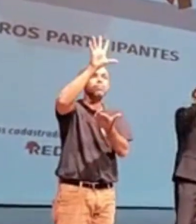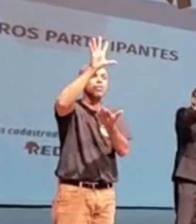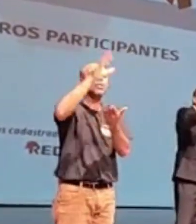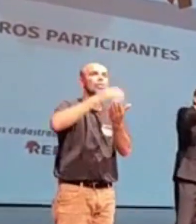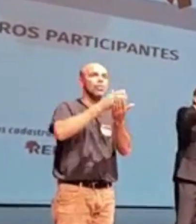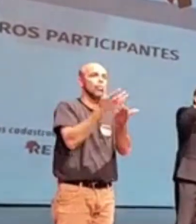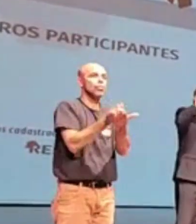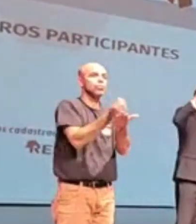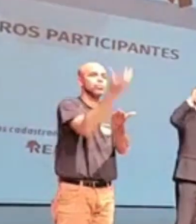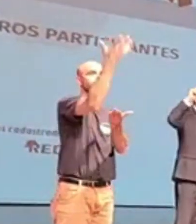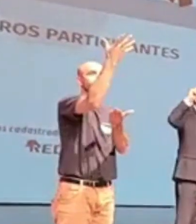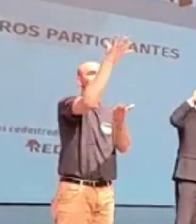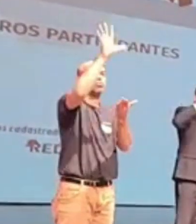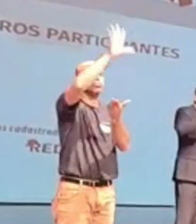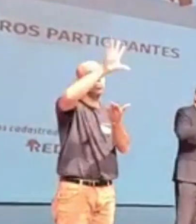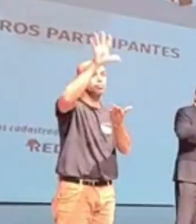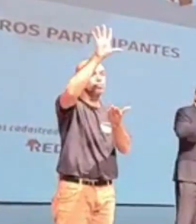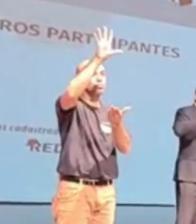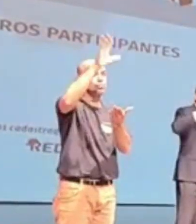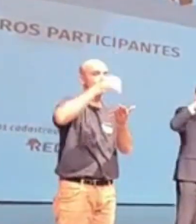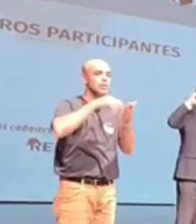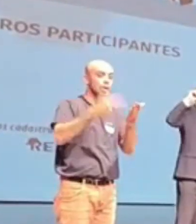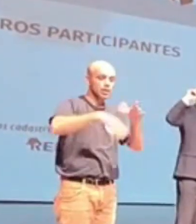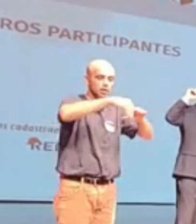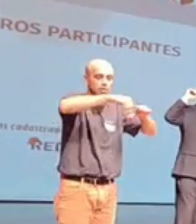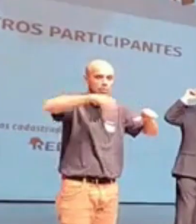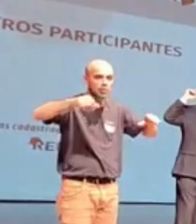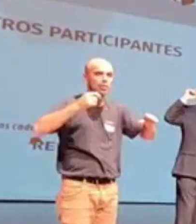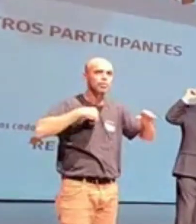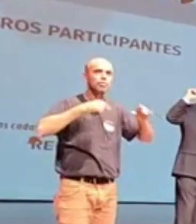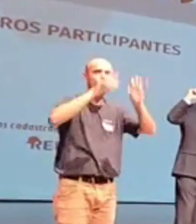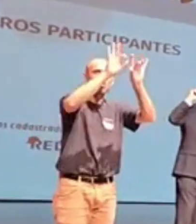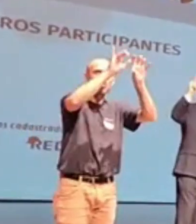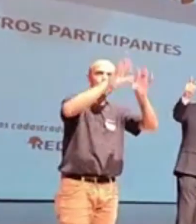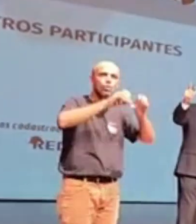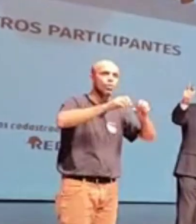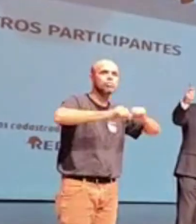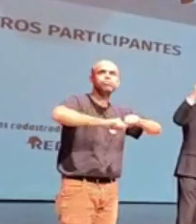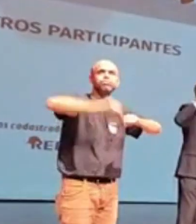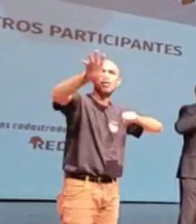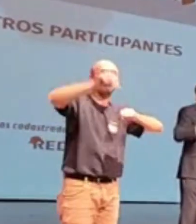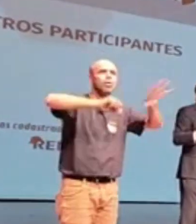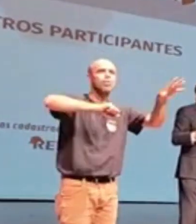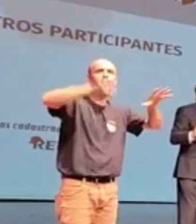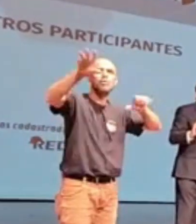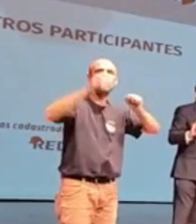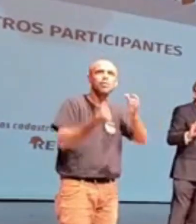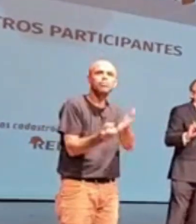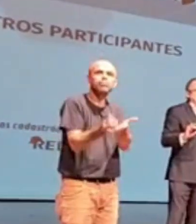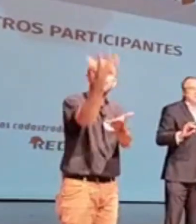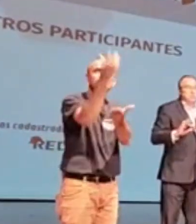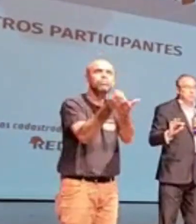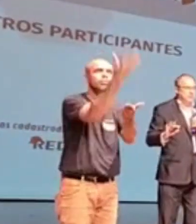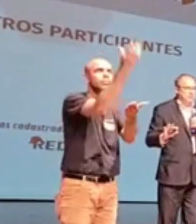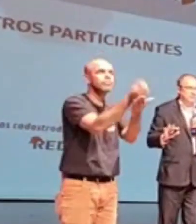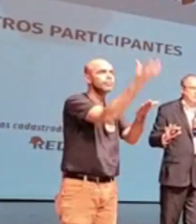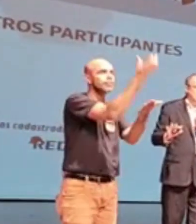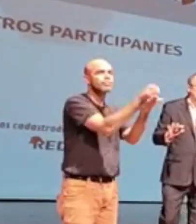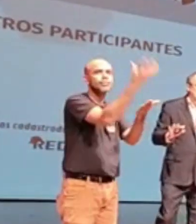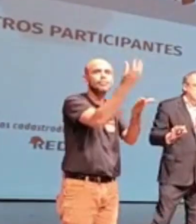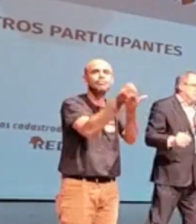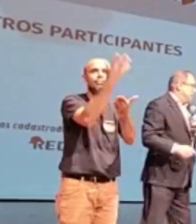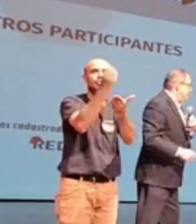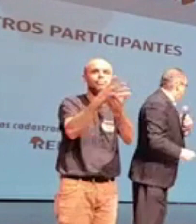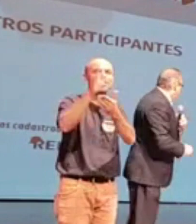aqui da Praia Grande pode preencher o banco de dados e outro centro lá em Tóquio pode preencher o banco de dados em nuvem,